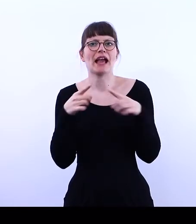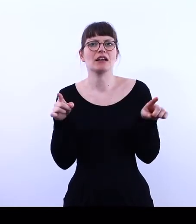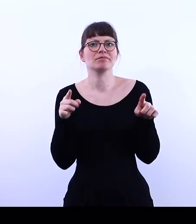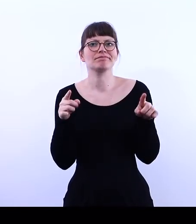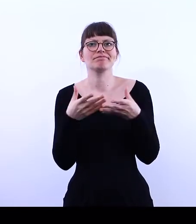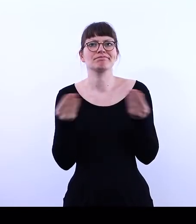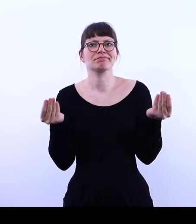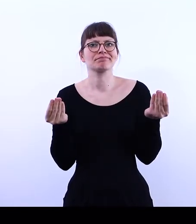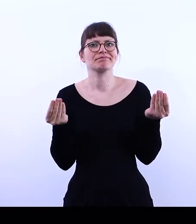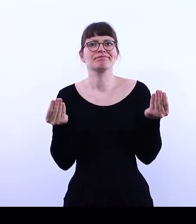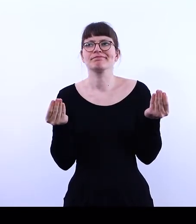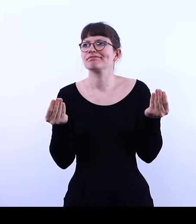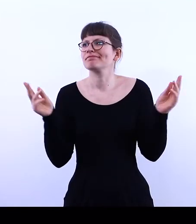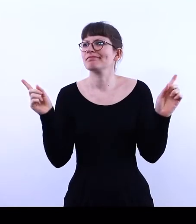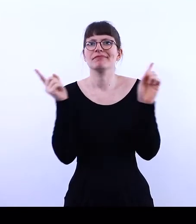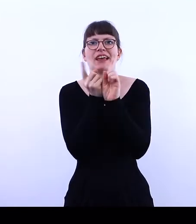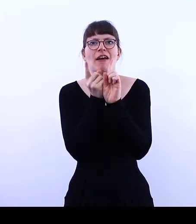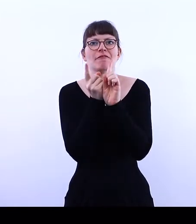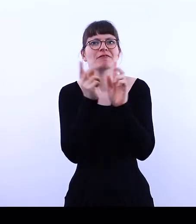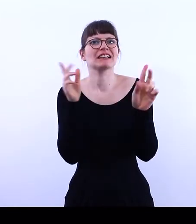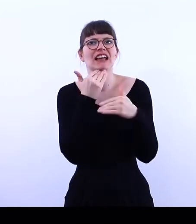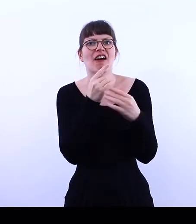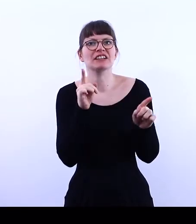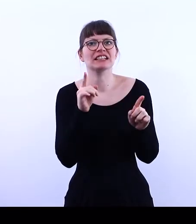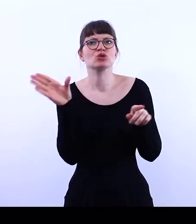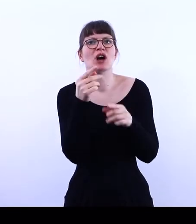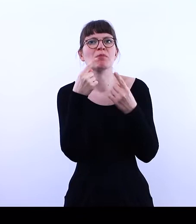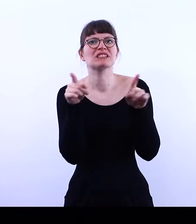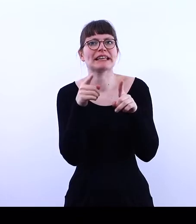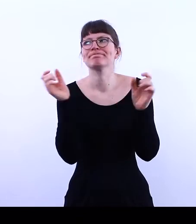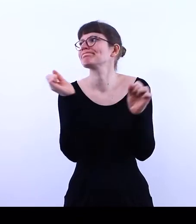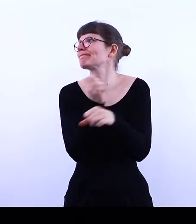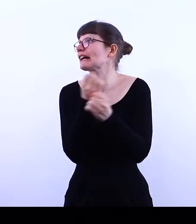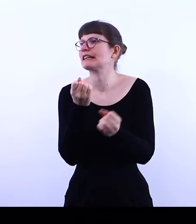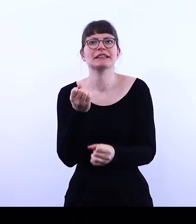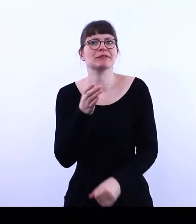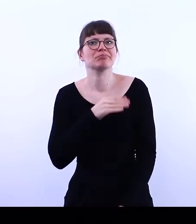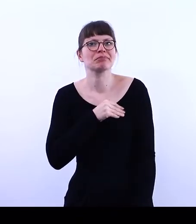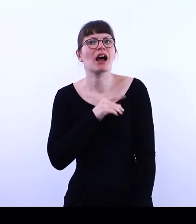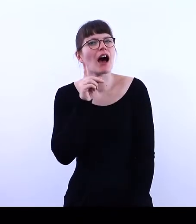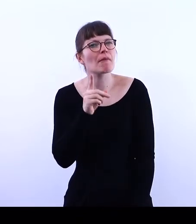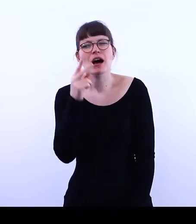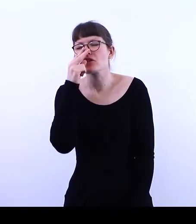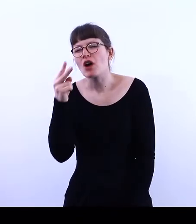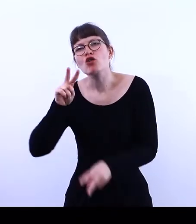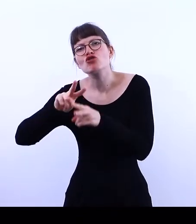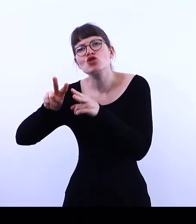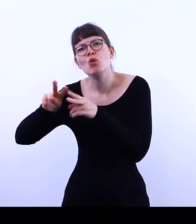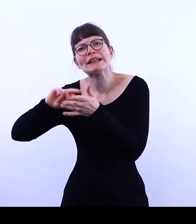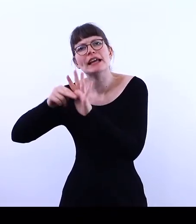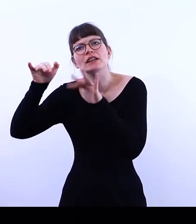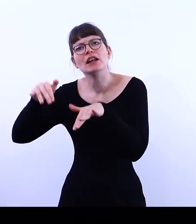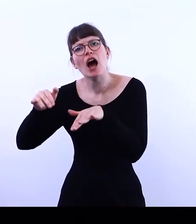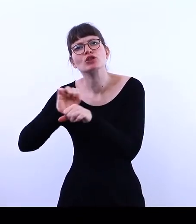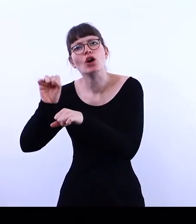weil Leute nicht mehr singen konnten, weil sie sich nicht mehr treffen durften, aber wir haben eben geschaut, was gibt es an Tools, um das vielleicht doch zu machen und haben